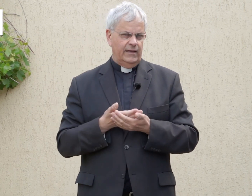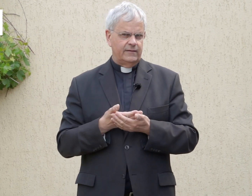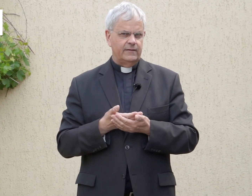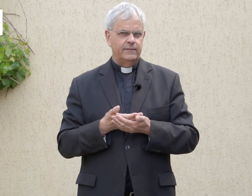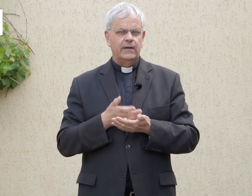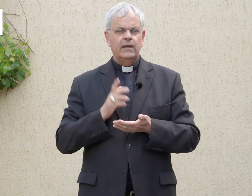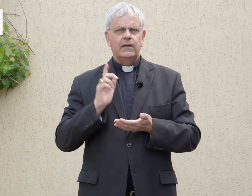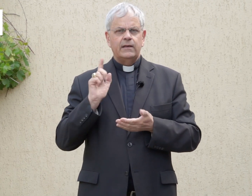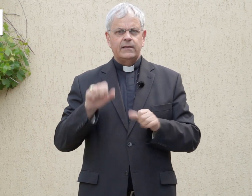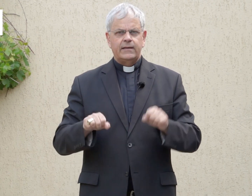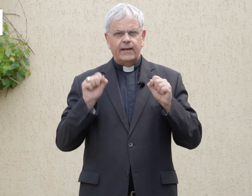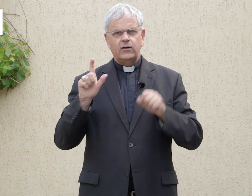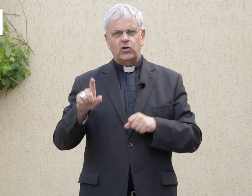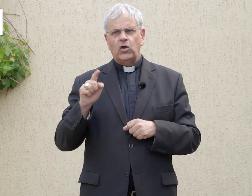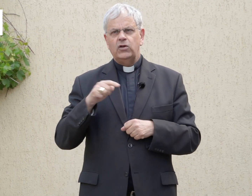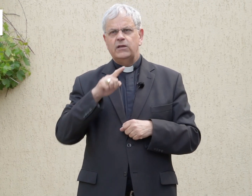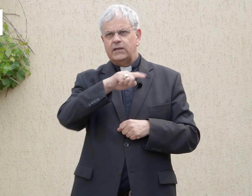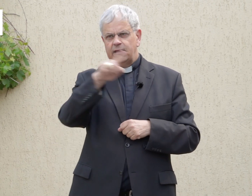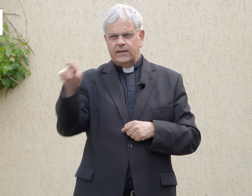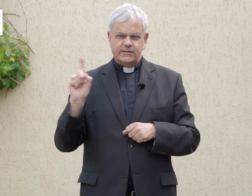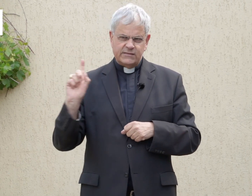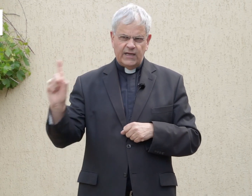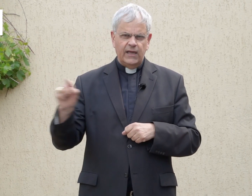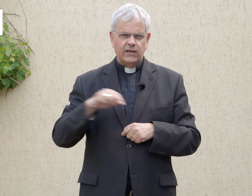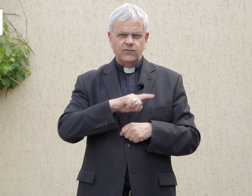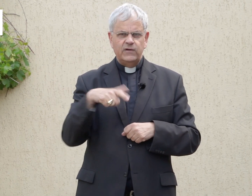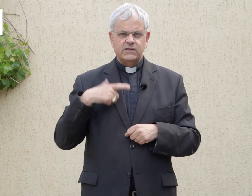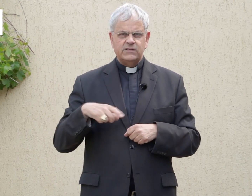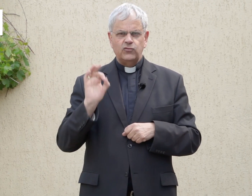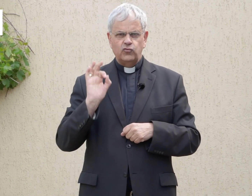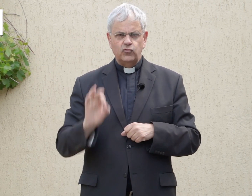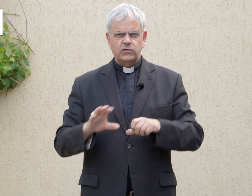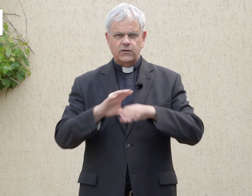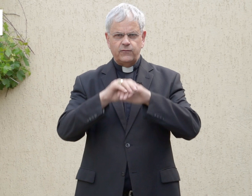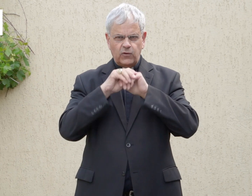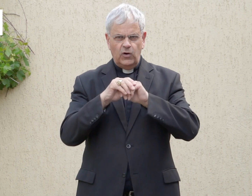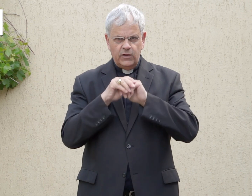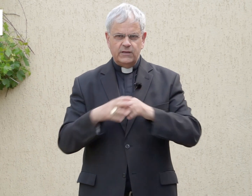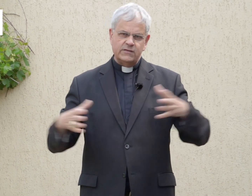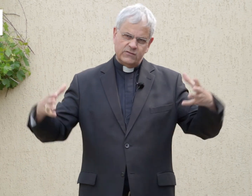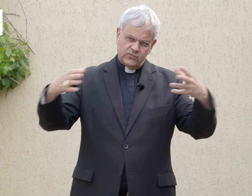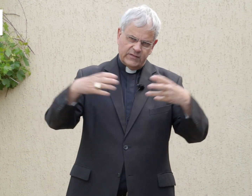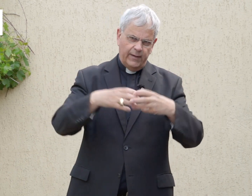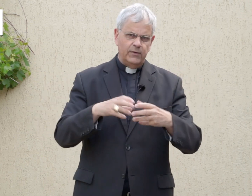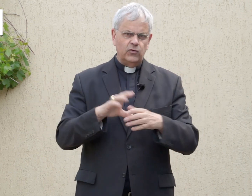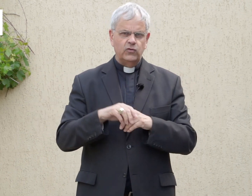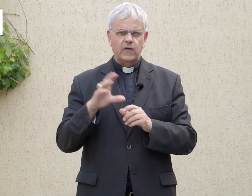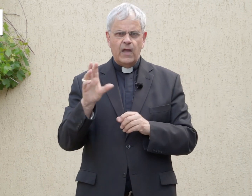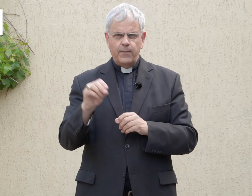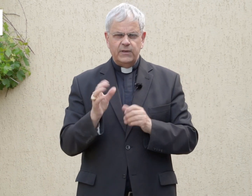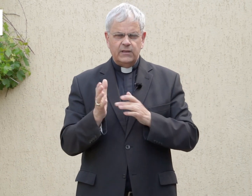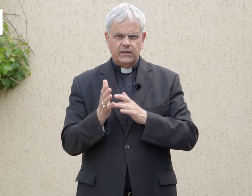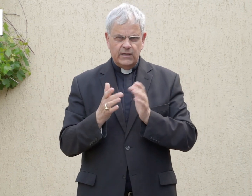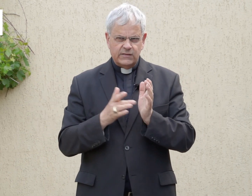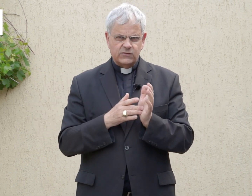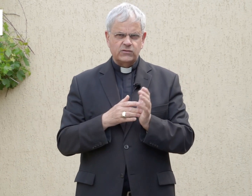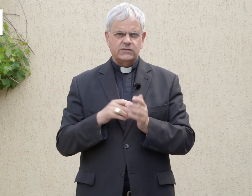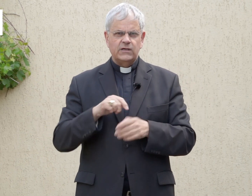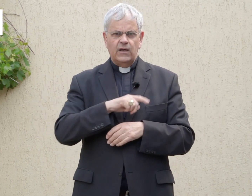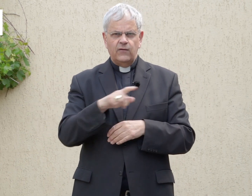nicht. Dann könnt ihr zeigen, wir sind gute Freunde zusammen und mit Jesus.